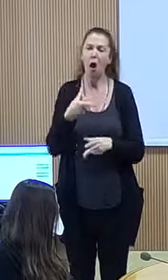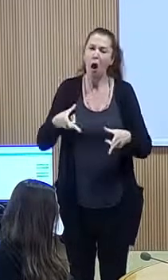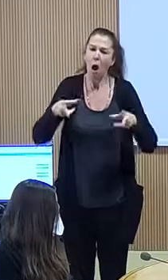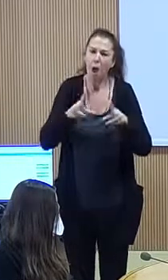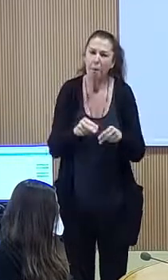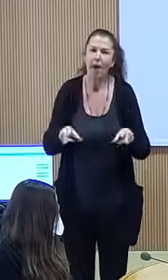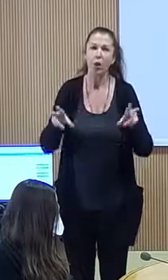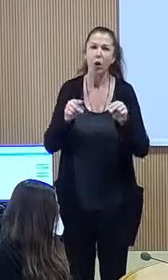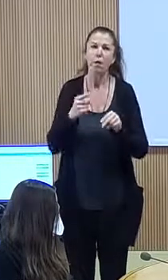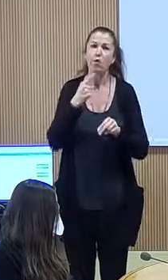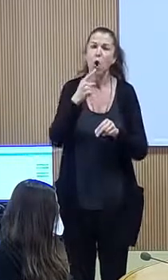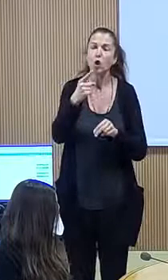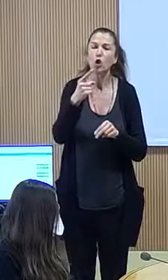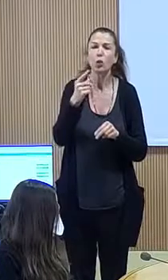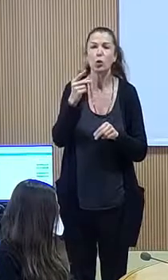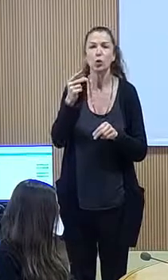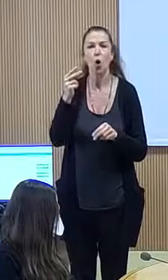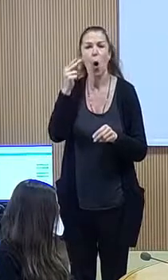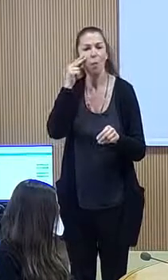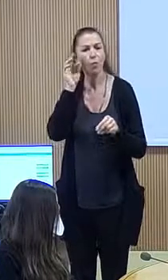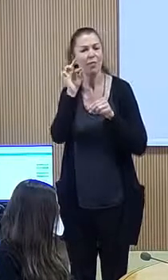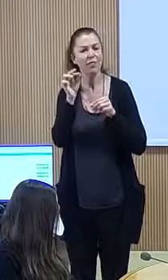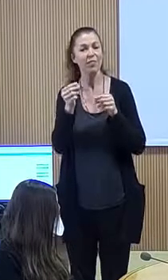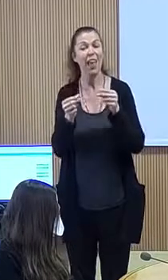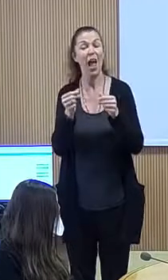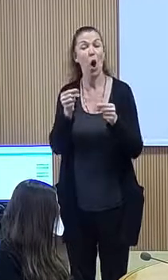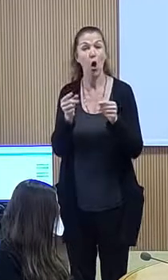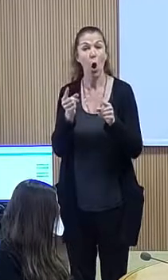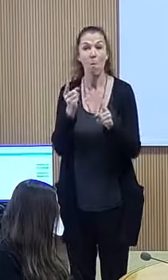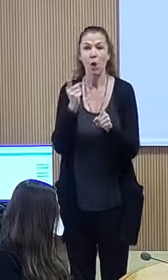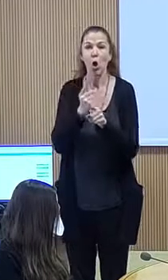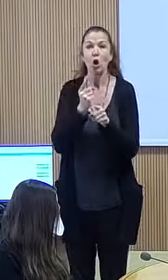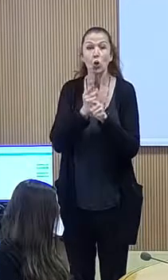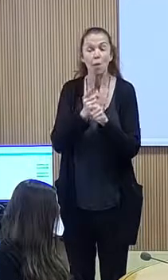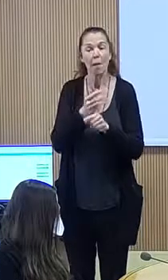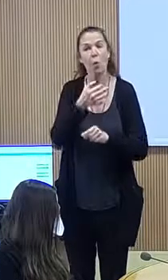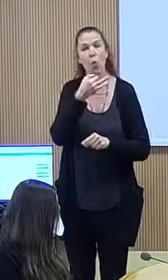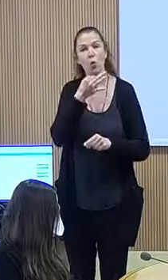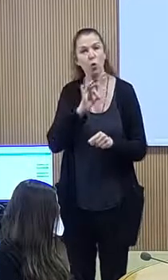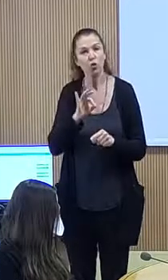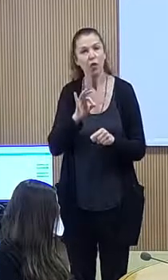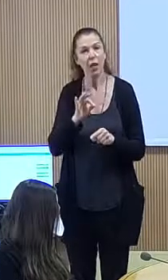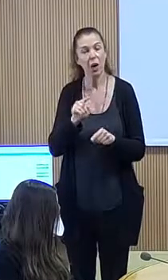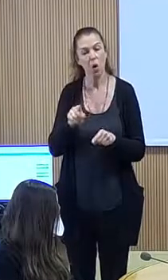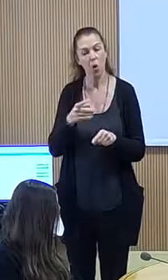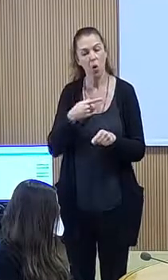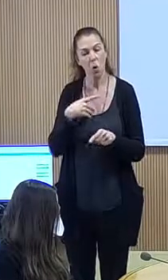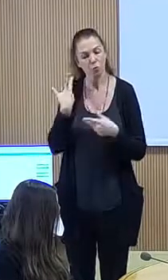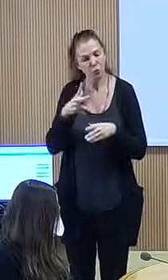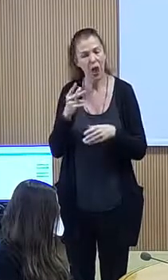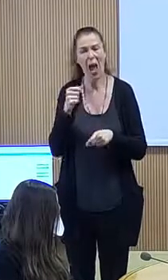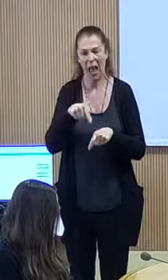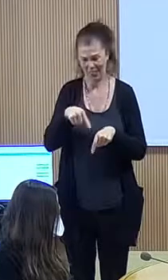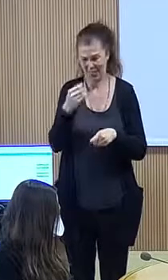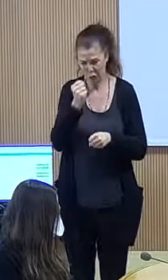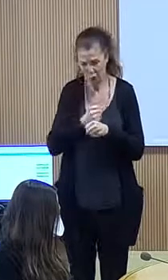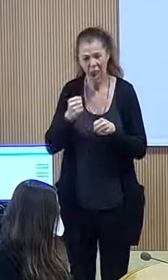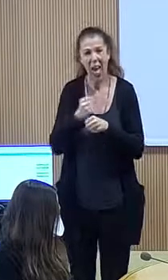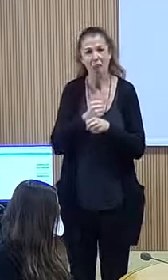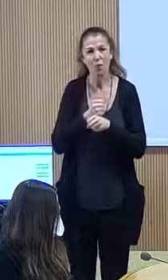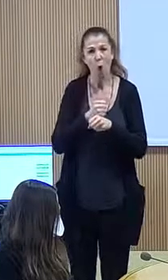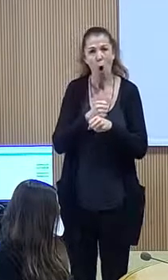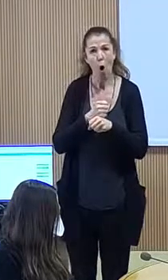punto di vista economico che dovremmo riuscire e su questo io sto già lavorando a lavorare fuori dai vecchi schemi